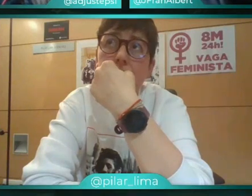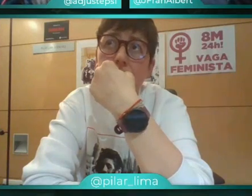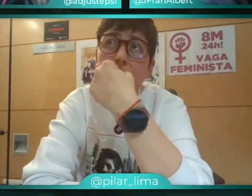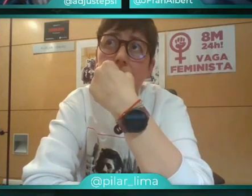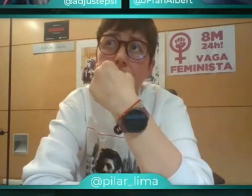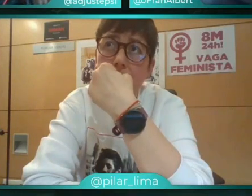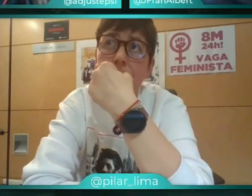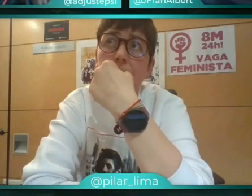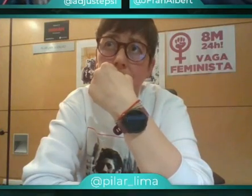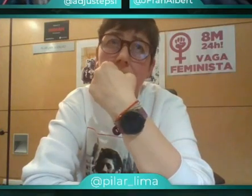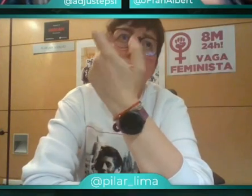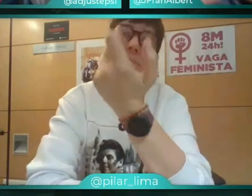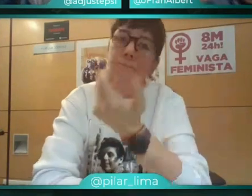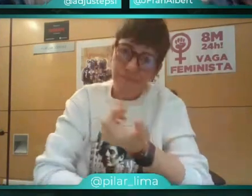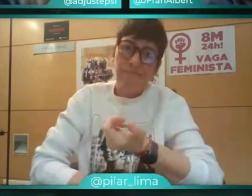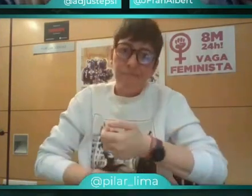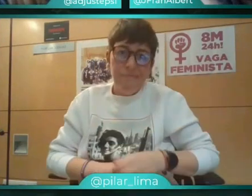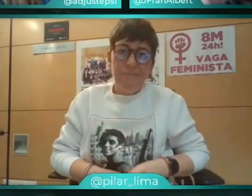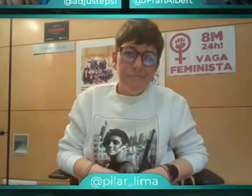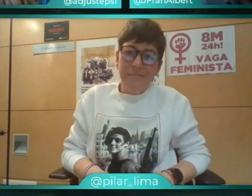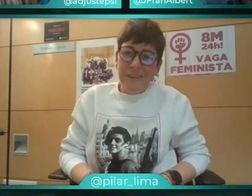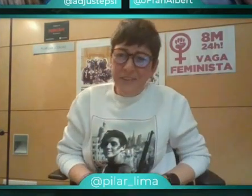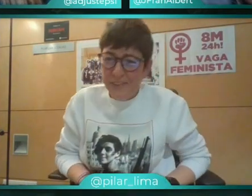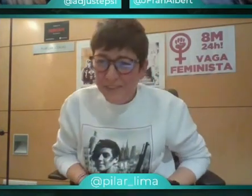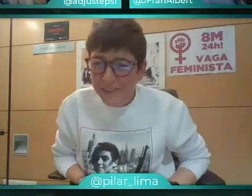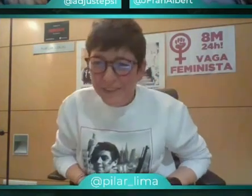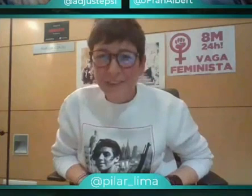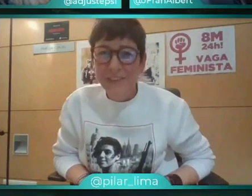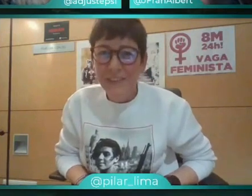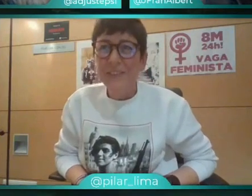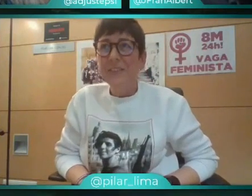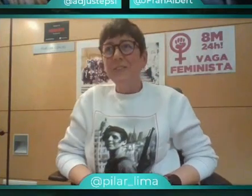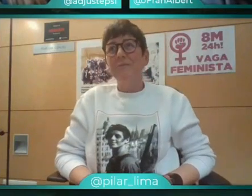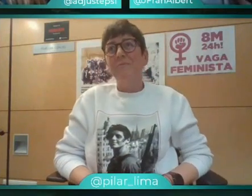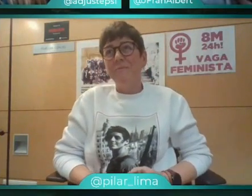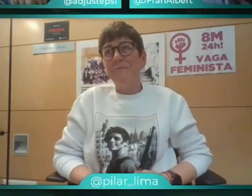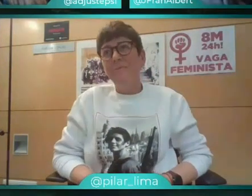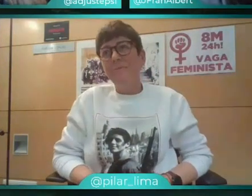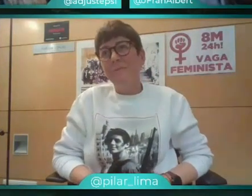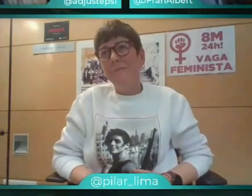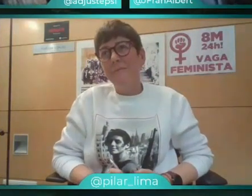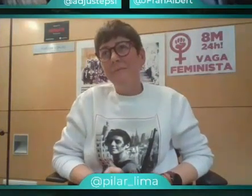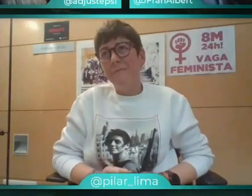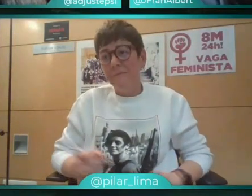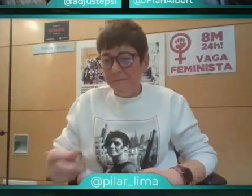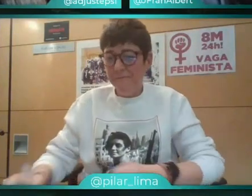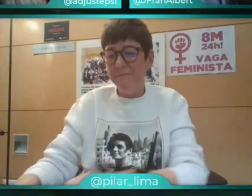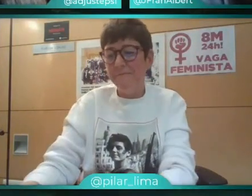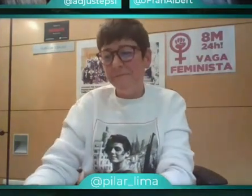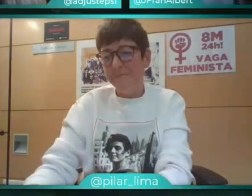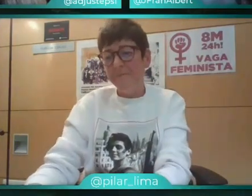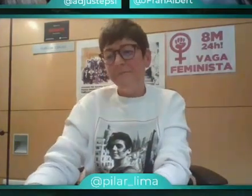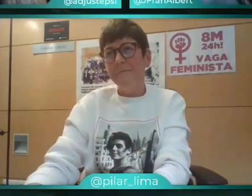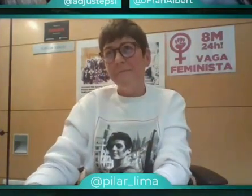decir que es que una vez fue transexual una vez fue un hombre no que que no tendría nada de malo si fuese una persona transexual por supuesto